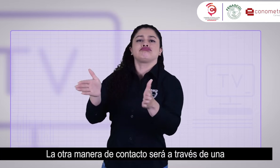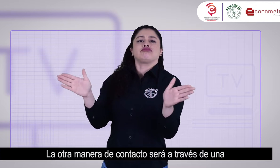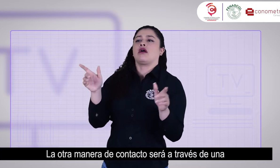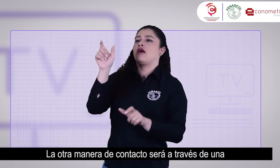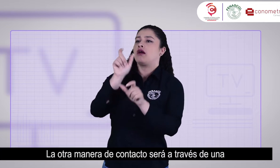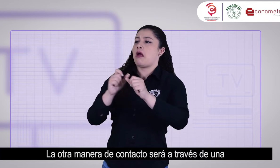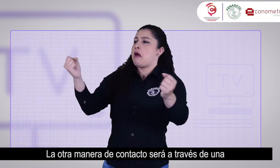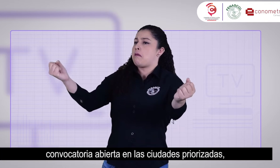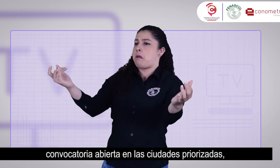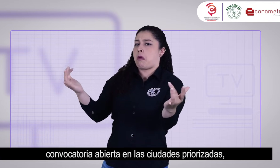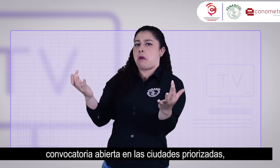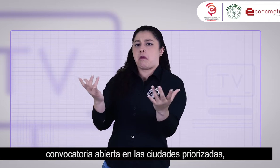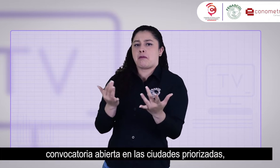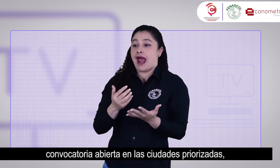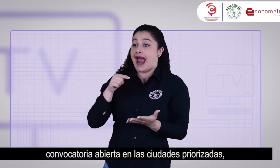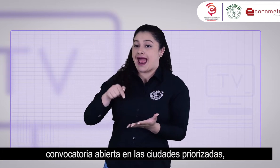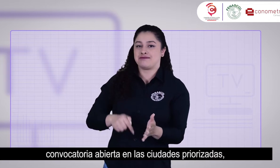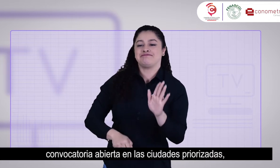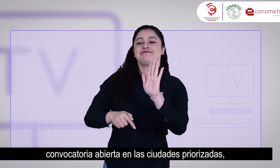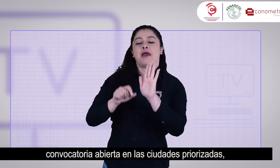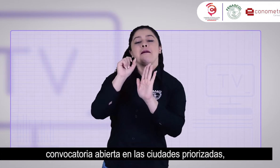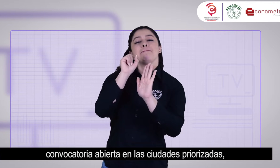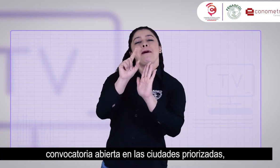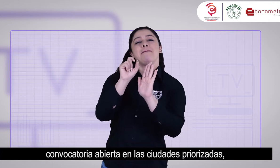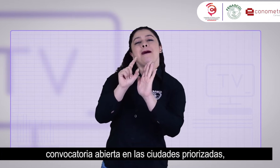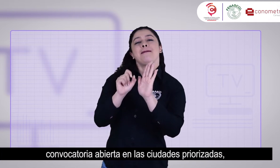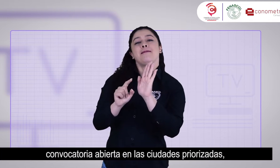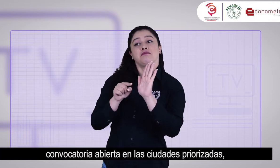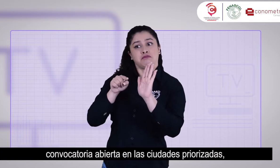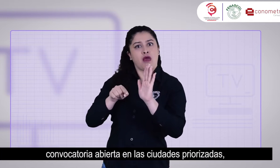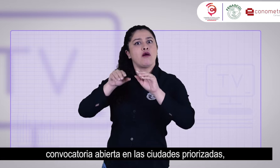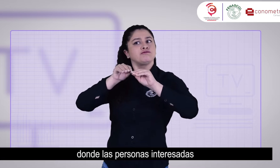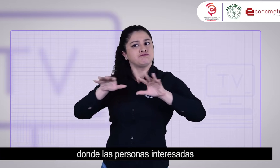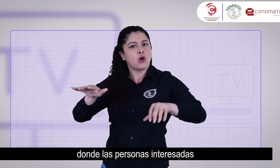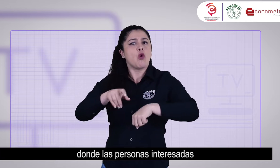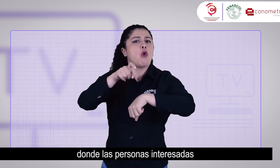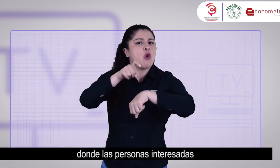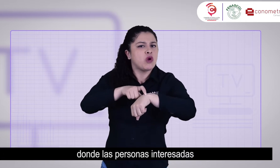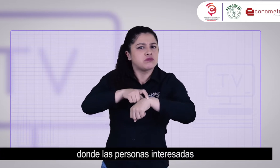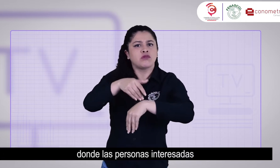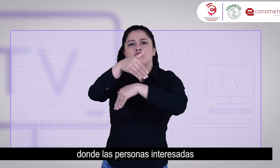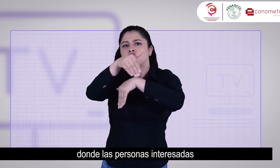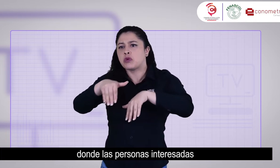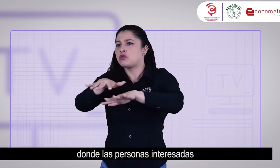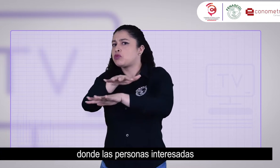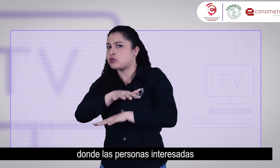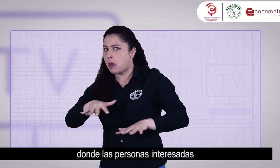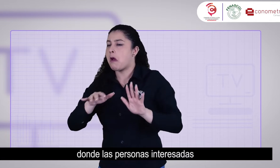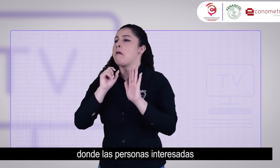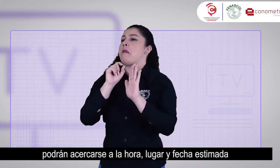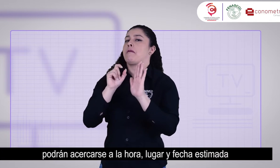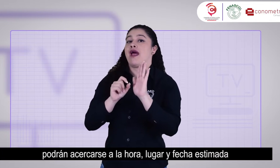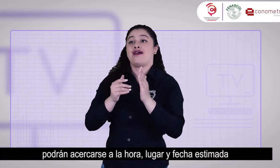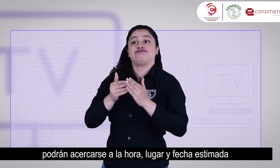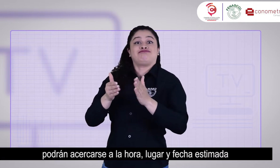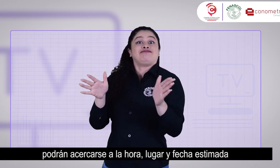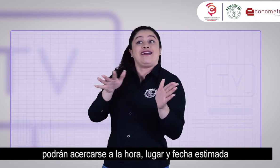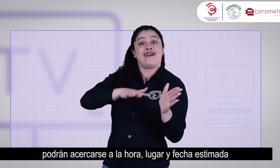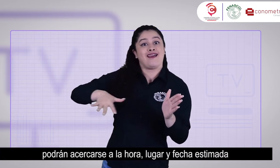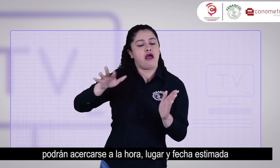será a través de una convocatoria abierta en las ciudades priorizadas, donde las personas interesadas podrán acercarse a la